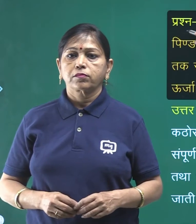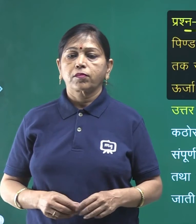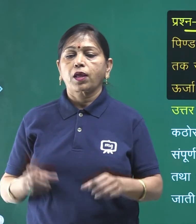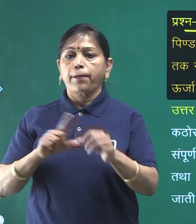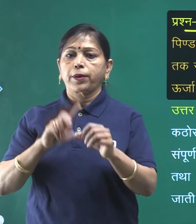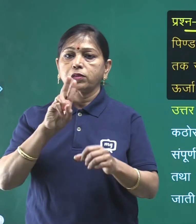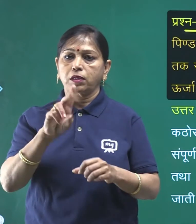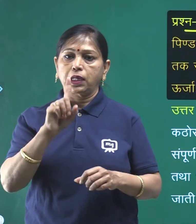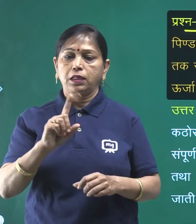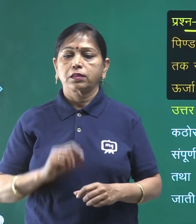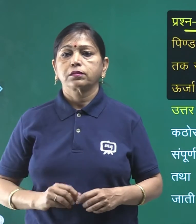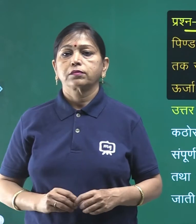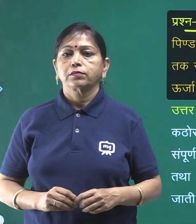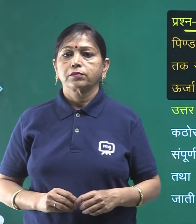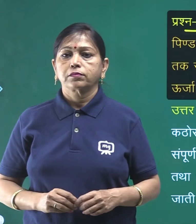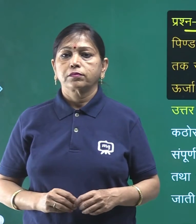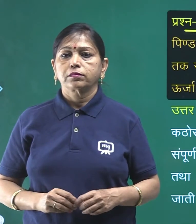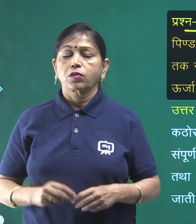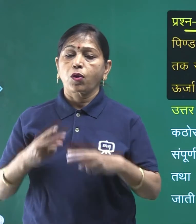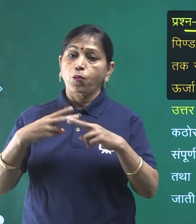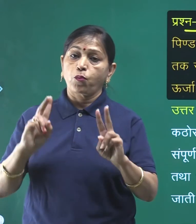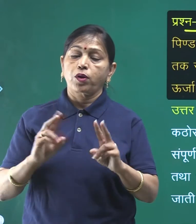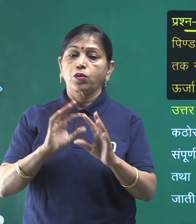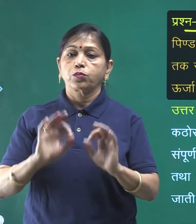प्रश्न 21। मुक्त रूप से